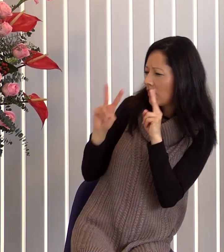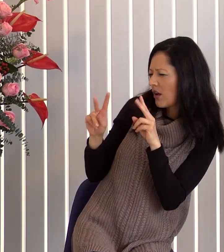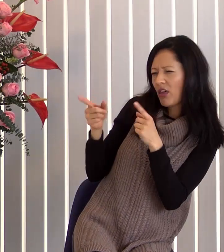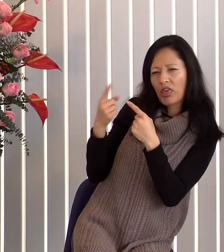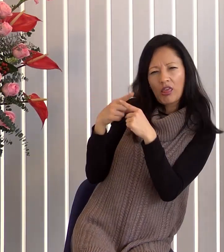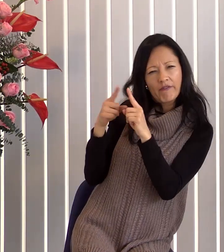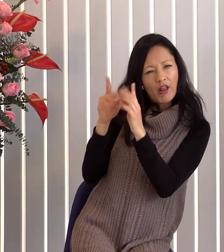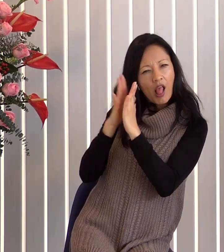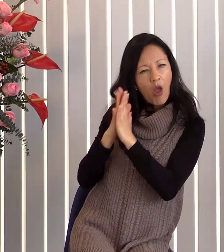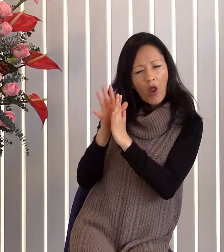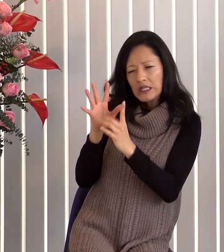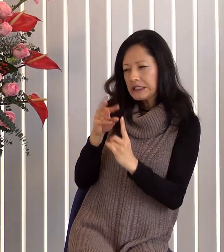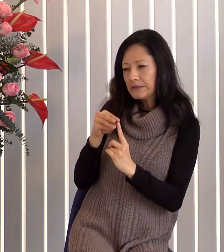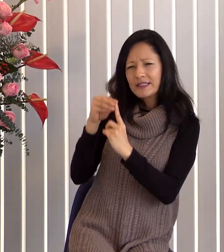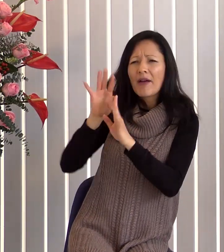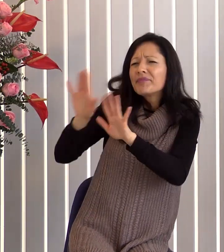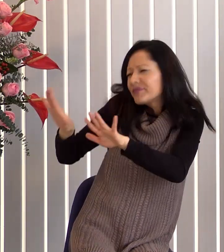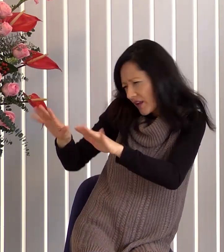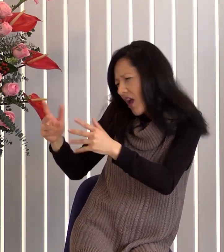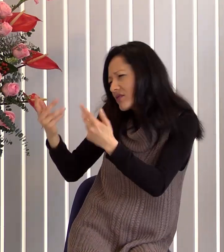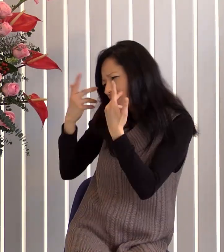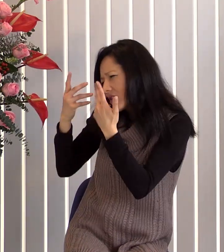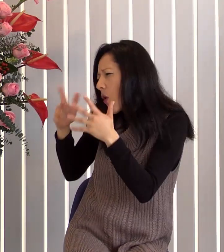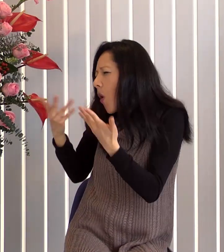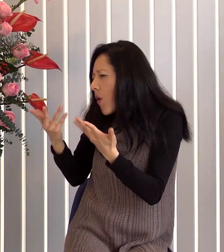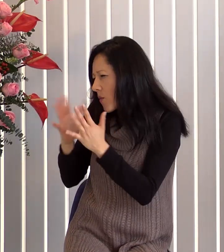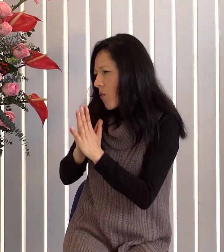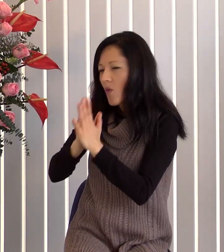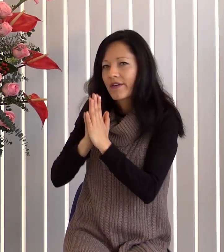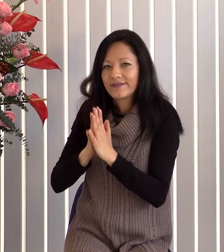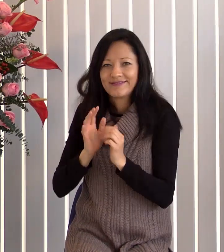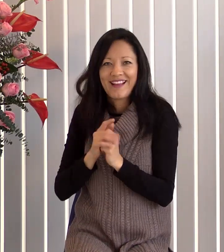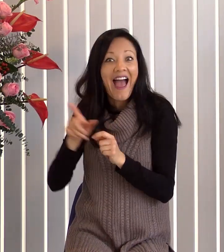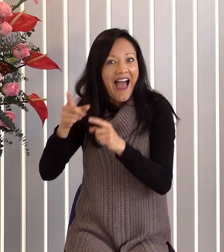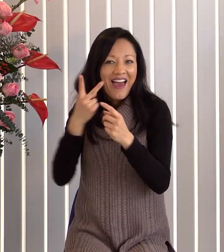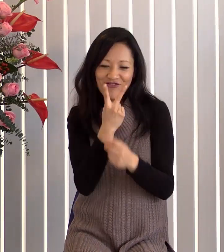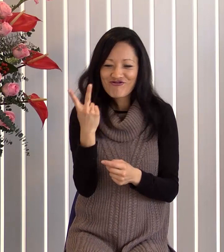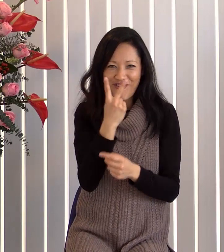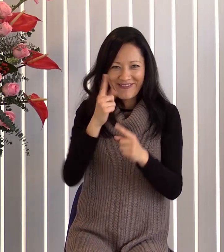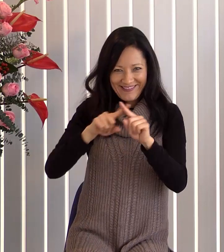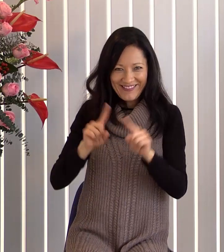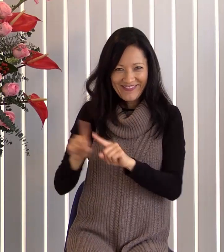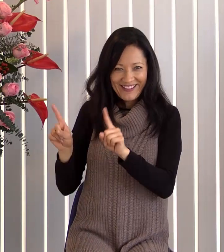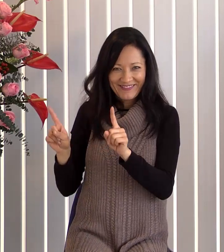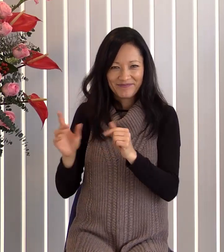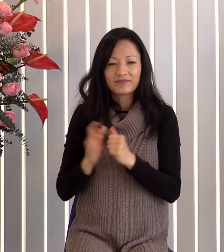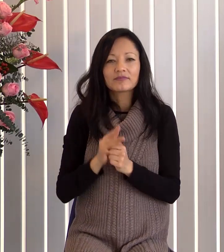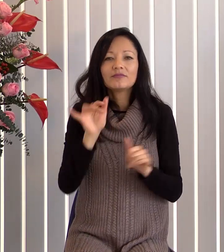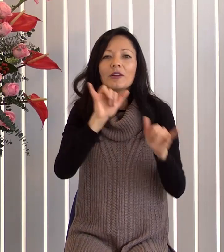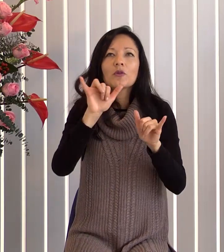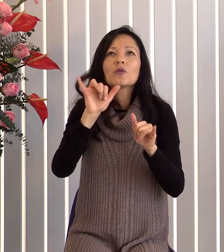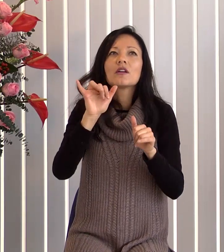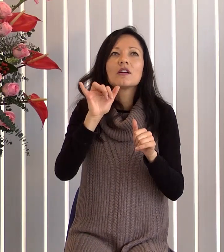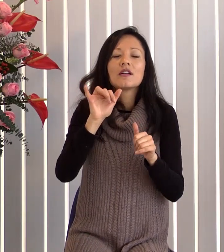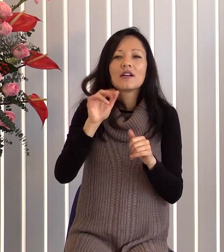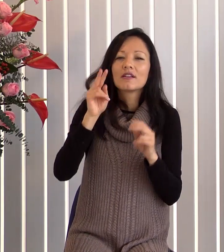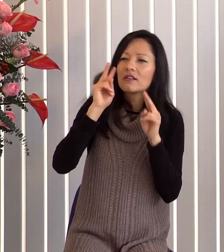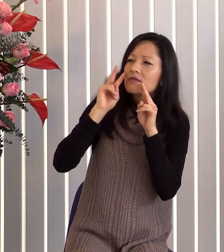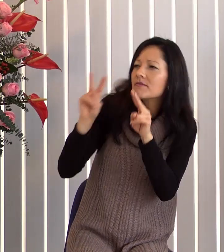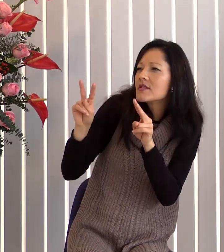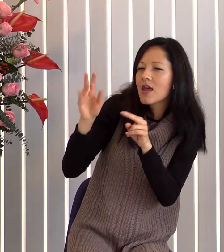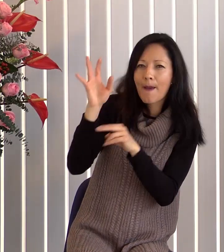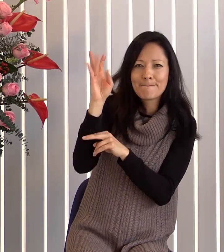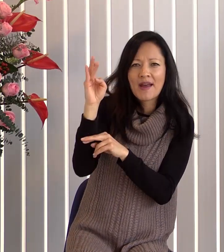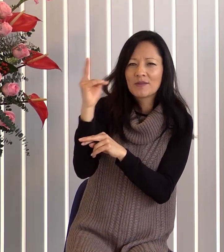especial. Y entonces se fueron y dijeron, ay Señor, enséñanos a orar. ¿Sí? Es como cuando alguien tiene una buena relación con su esposa